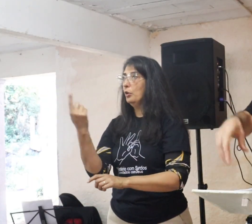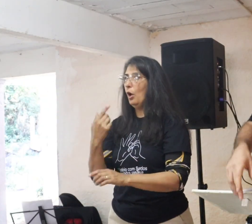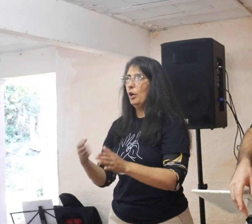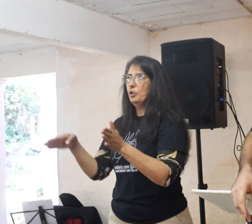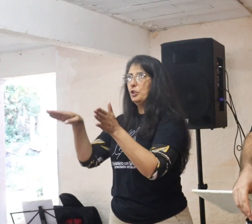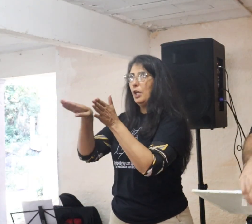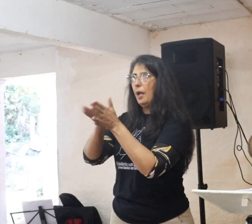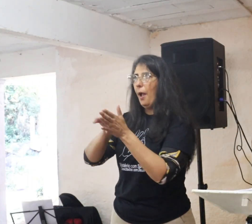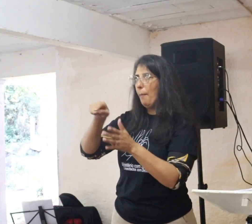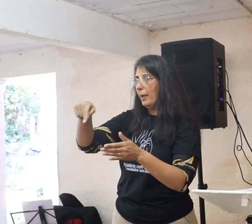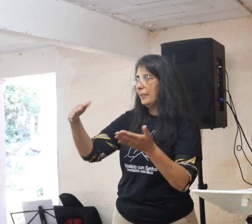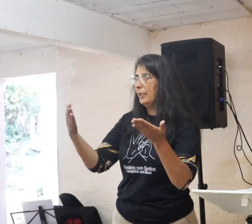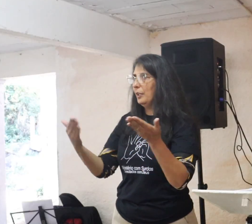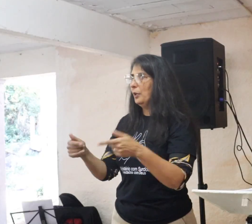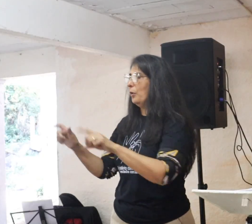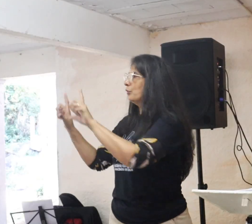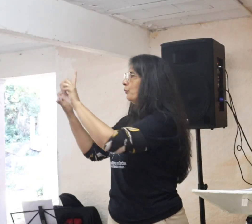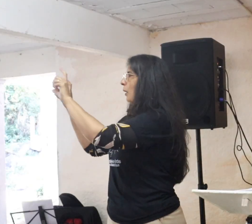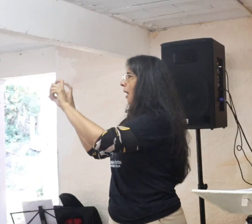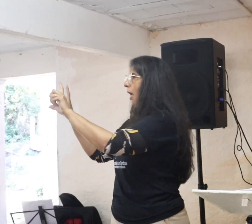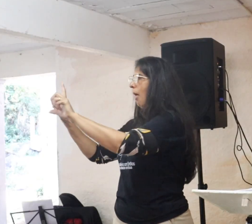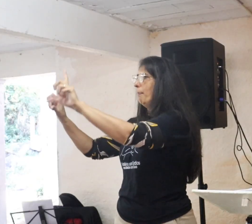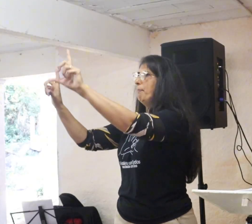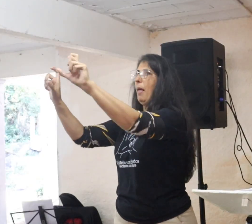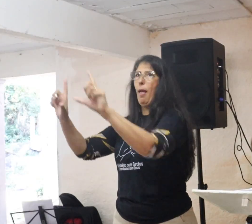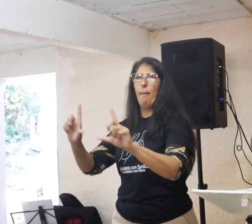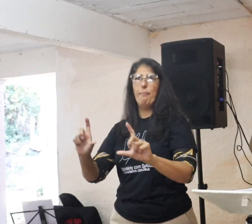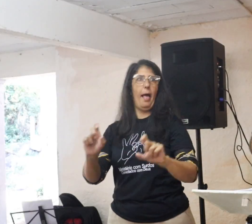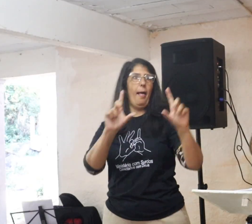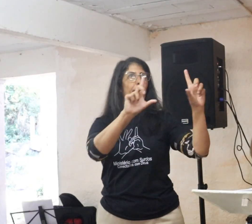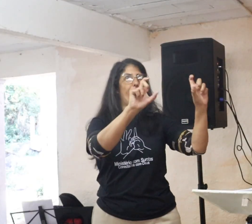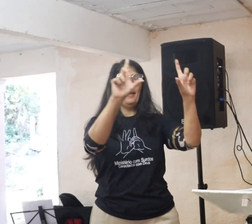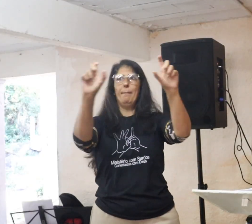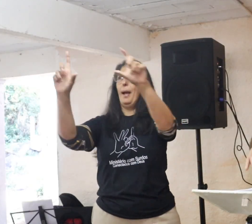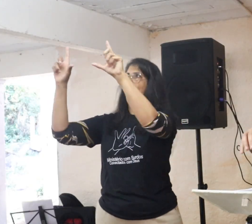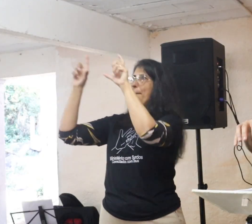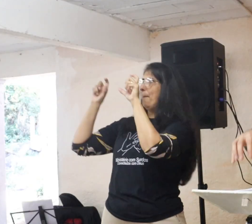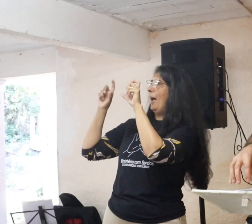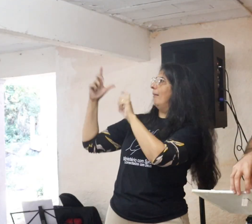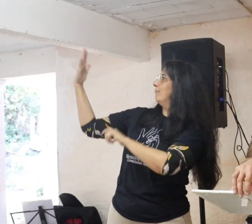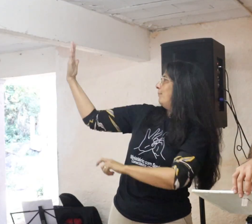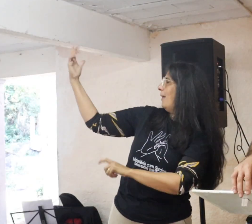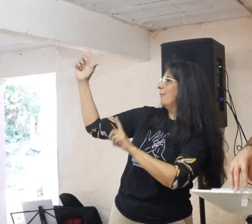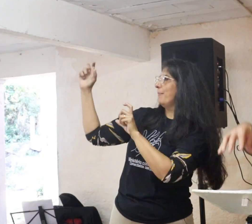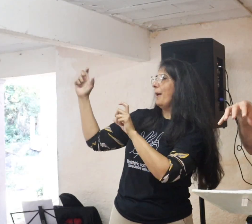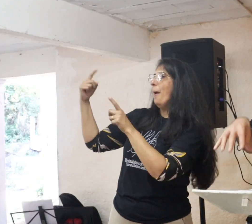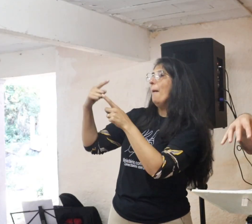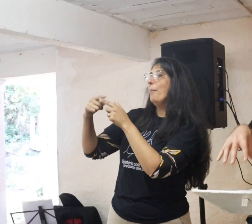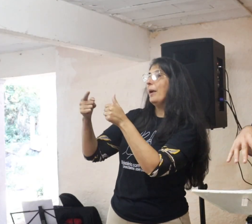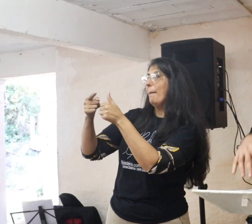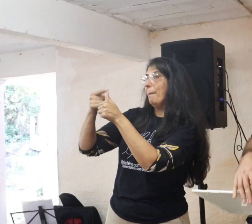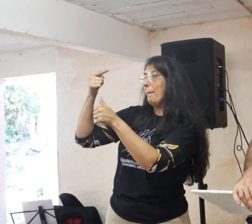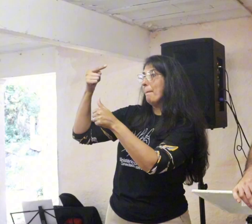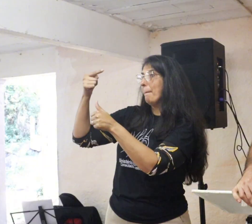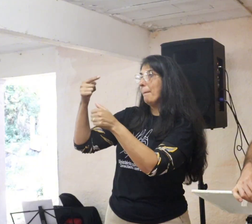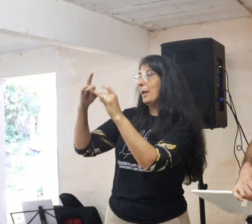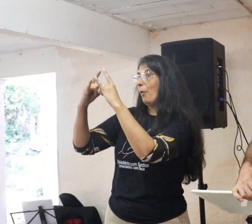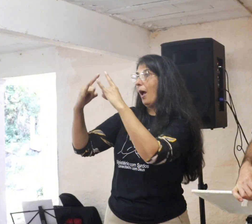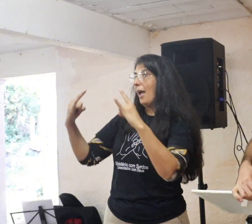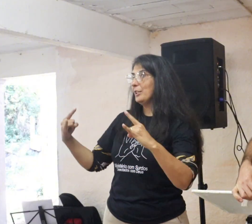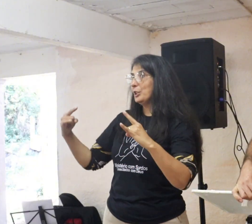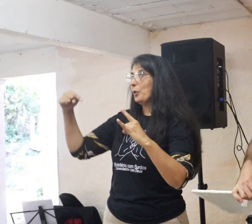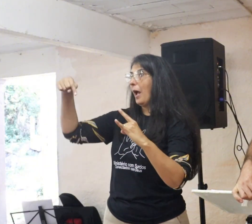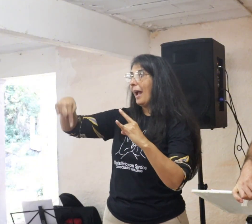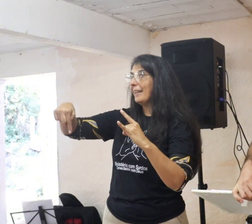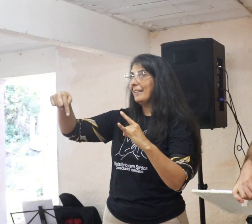tirando foto ali, né? Que o primeiro retiro da nossa igreja foi aqui, o primeiro retiro de famílias, em 2007. Nós viemos aqui nesse